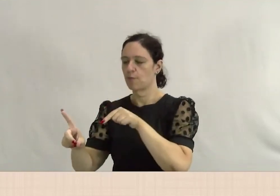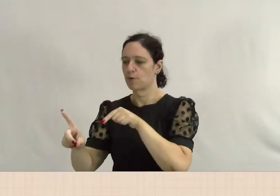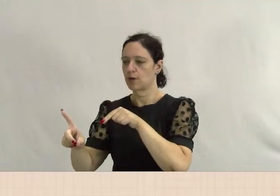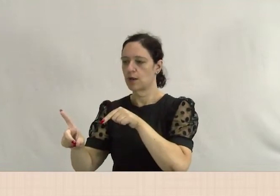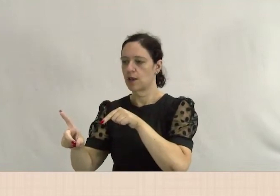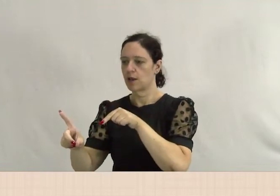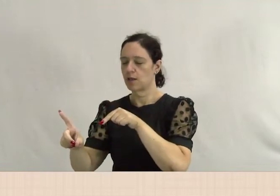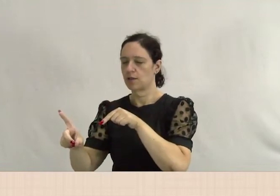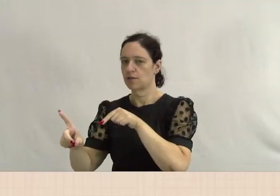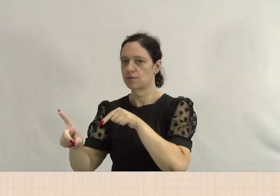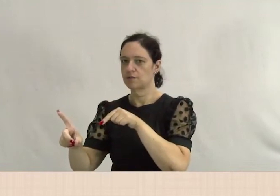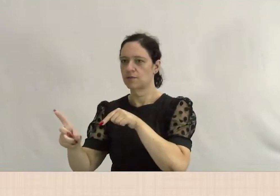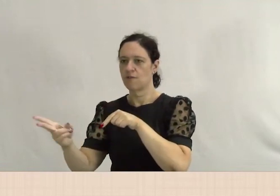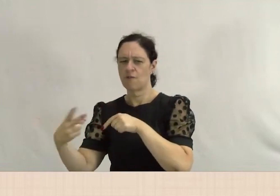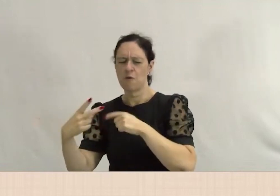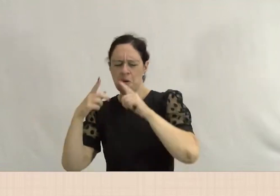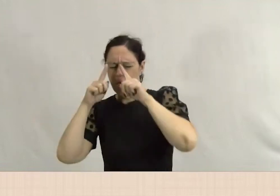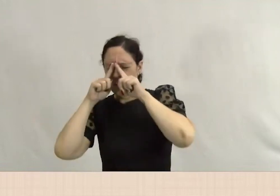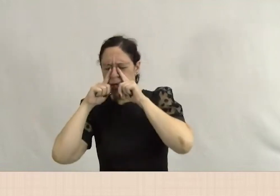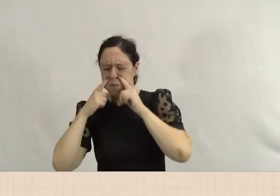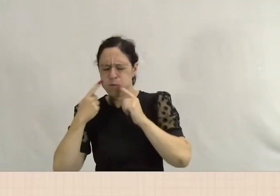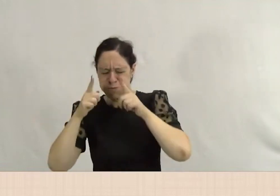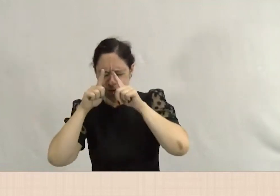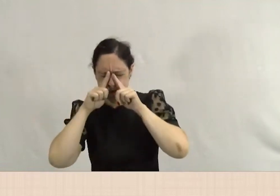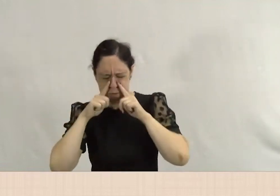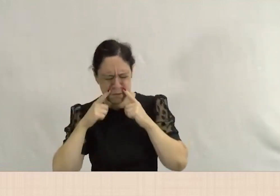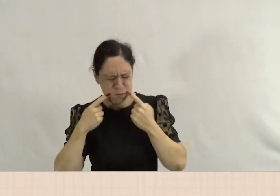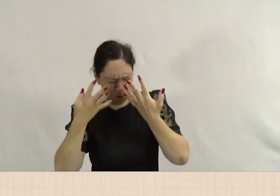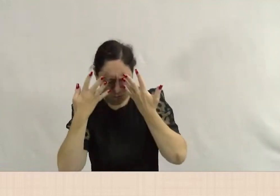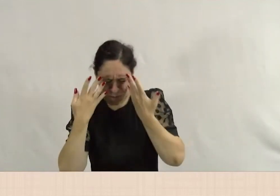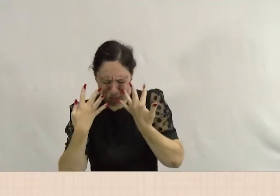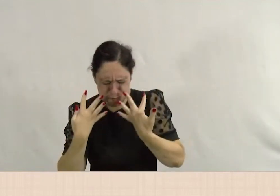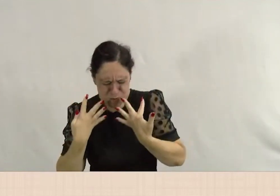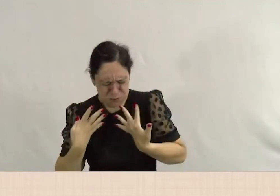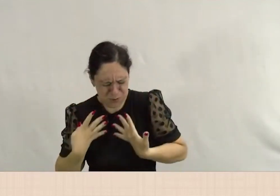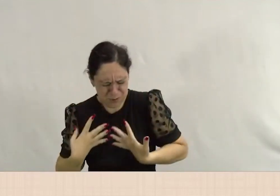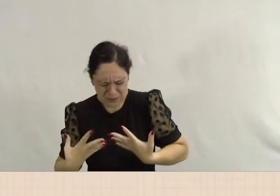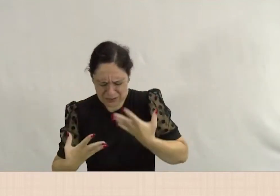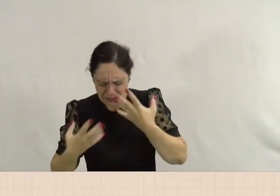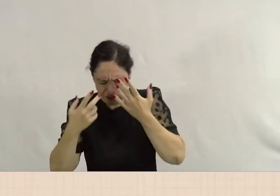voltou em prantos, em lágrimas.